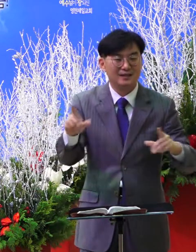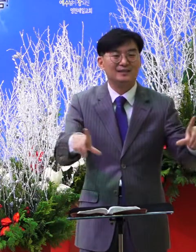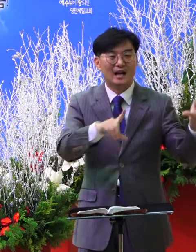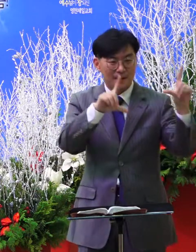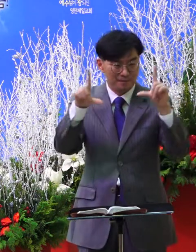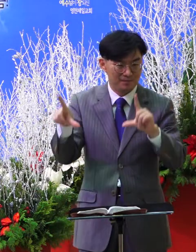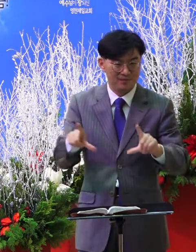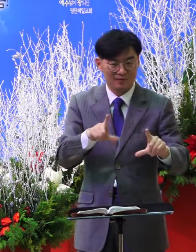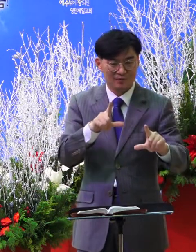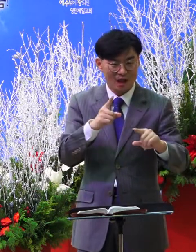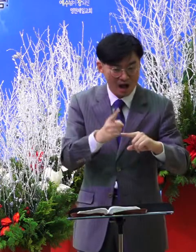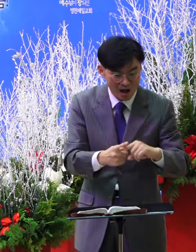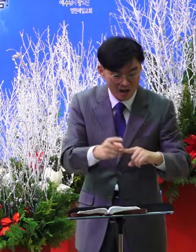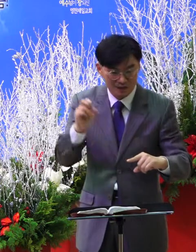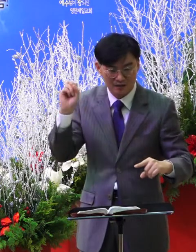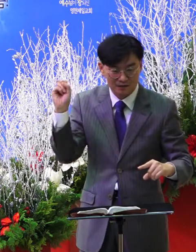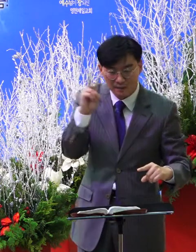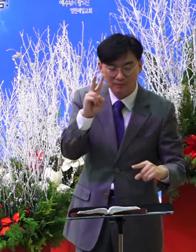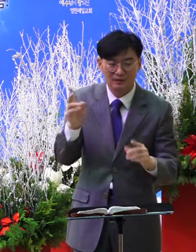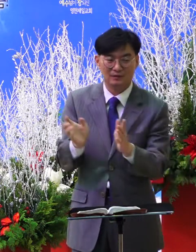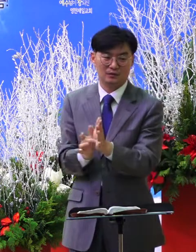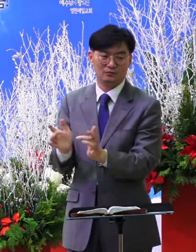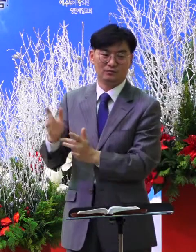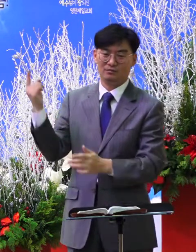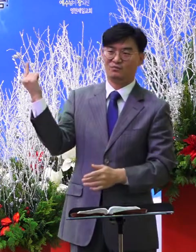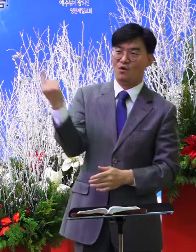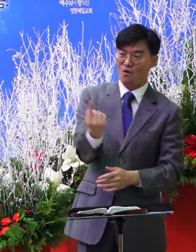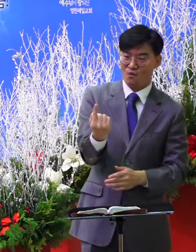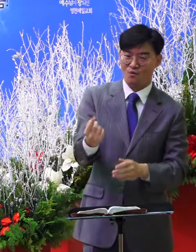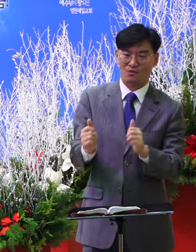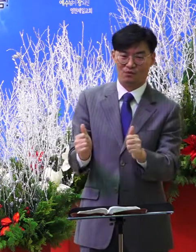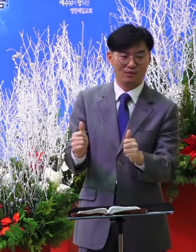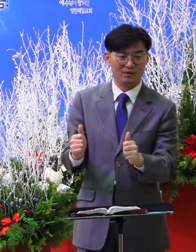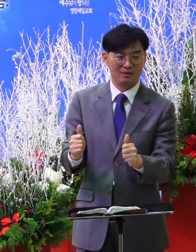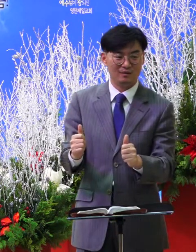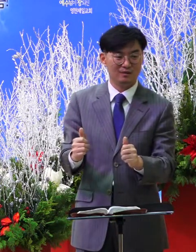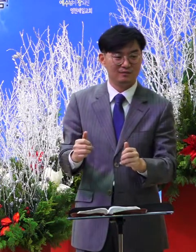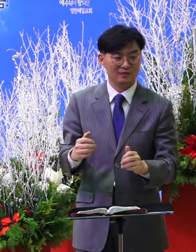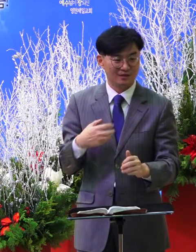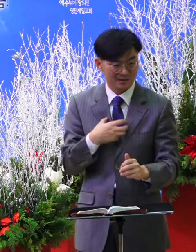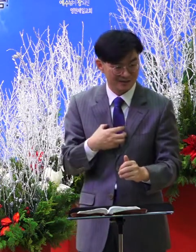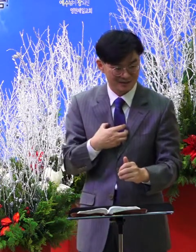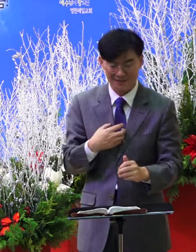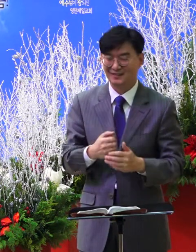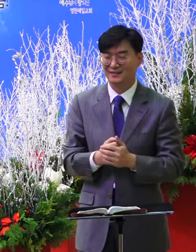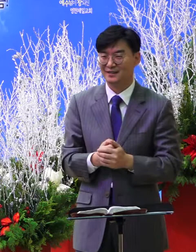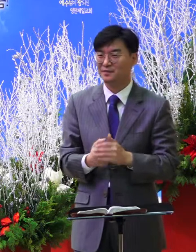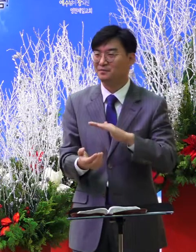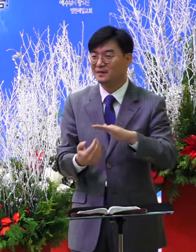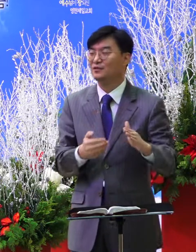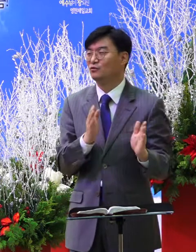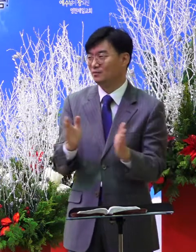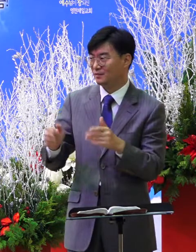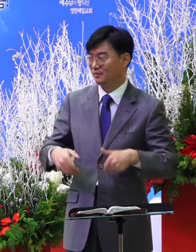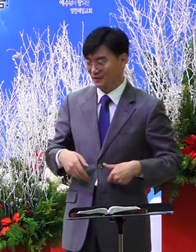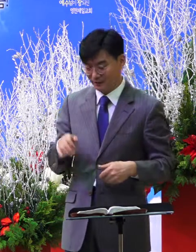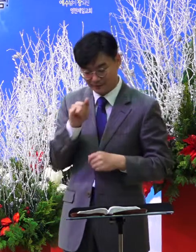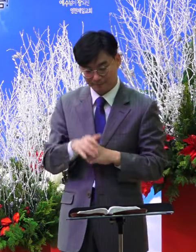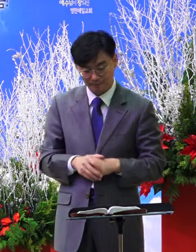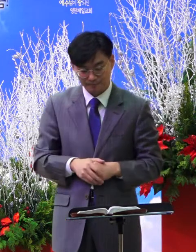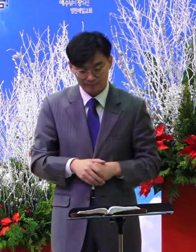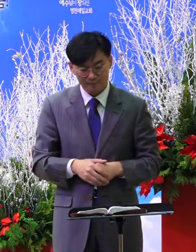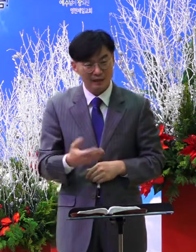초대교회 때 성도들은 이것을 잘 알고 있었습니다. 그들에게 정말 혹독한 박해와 고난과 핍박이 왔지만